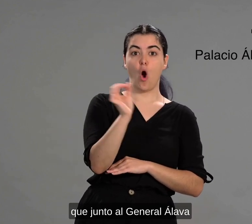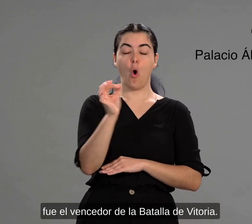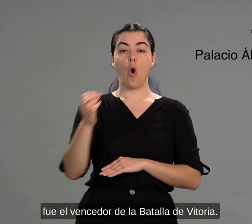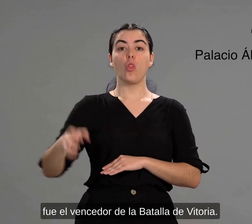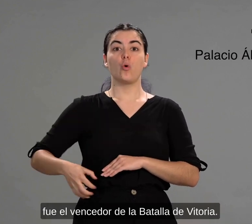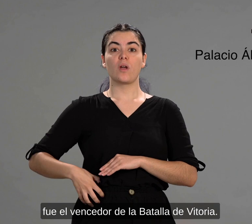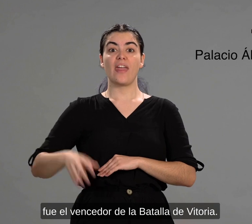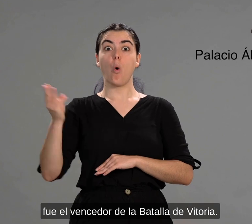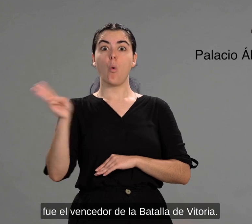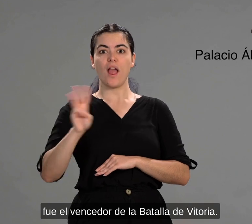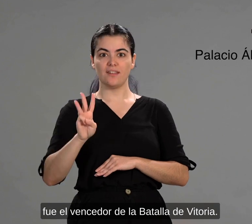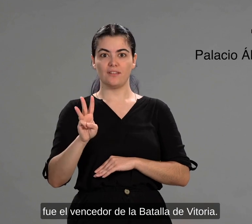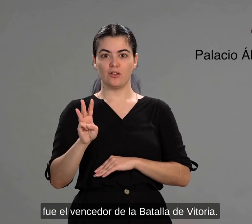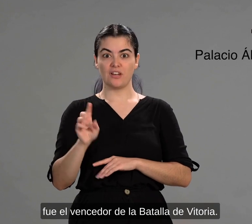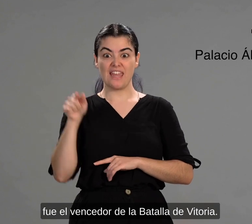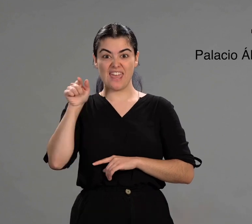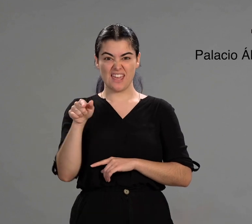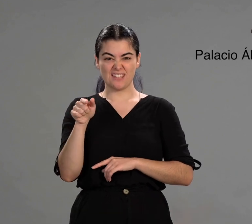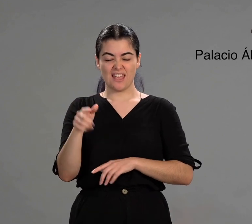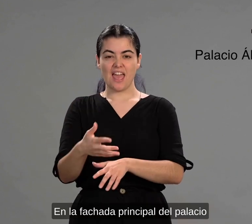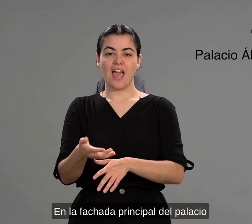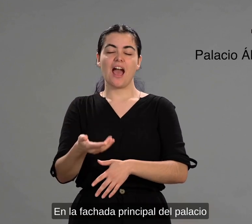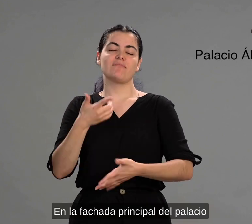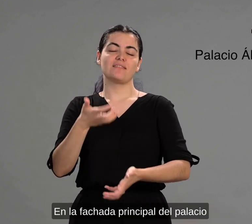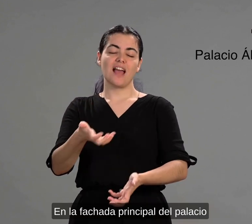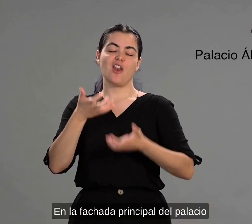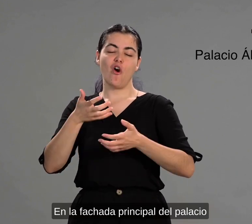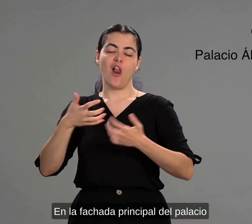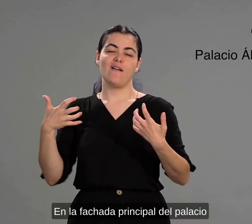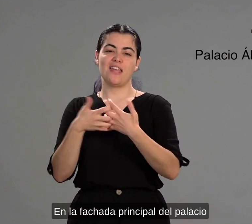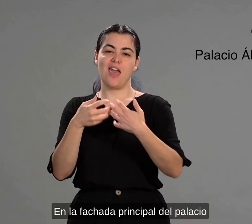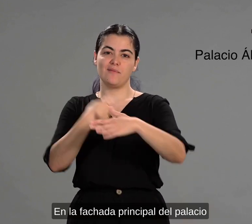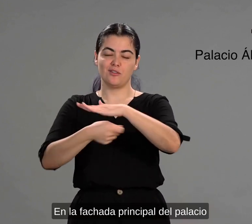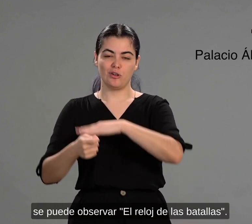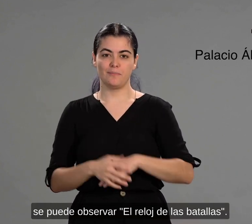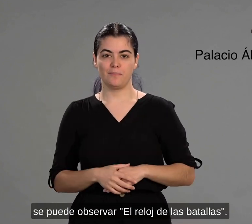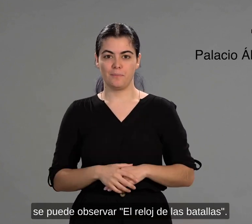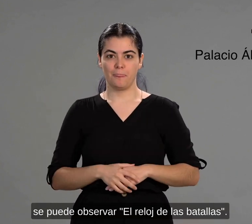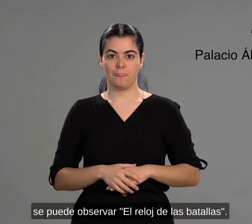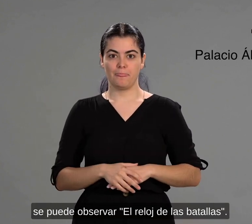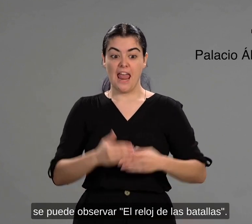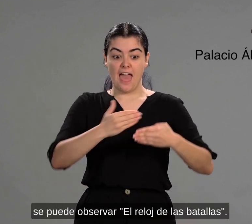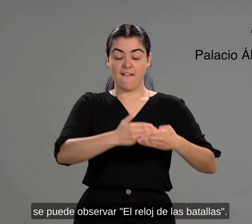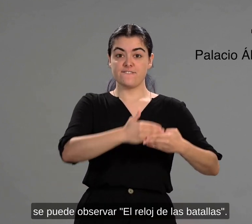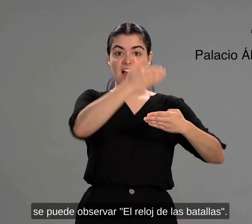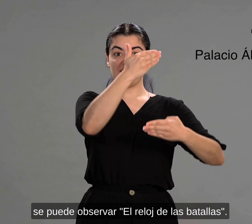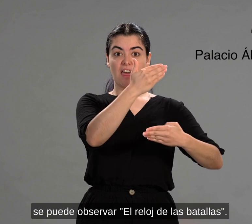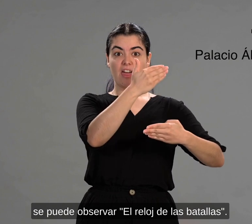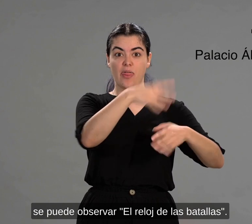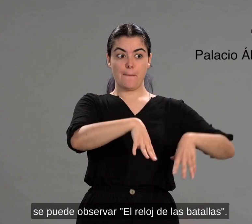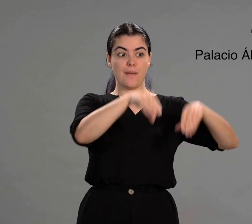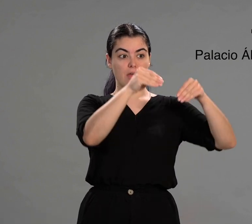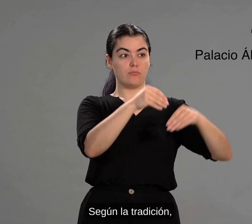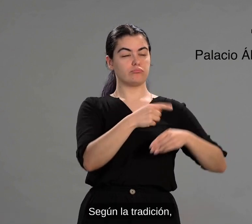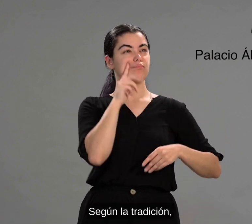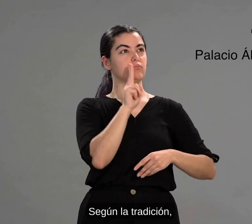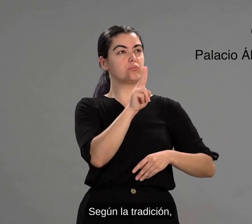fue el vencedor de la Batalla de Vitoria. En la fachada principal del Palacio se puede observar el reloj de las batallas. Según la